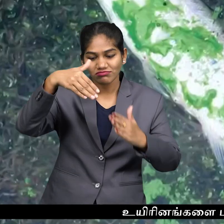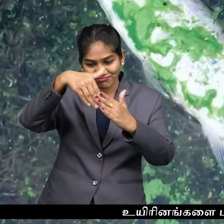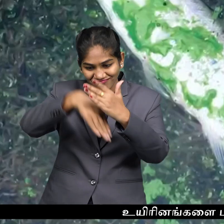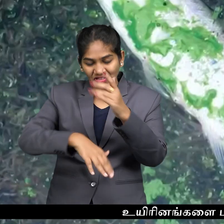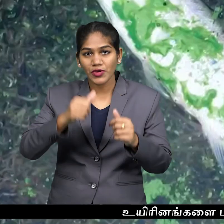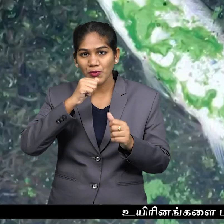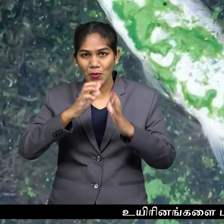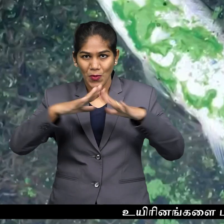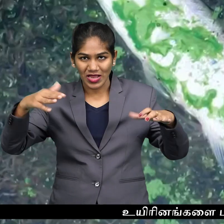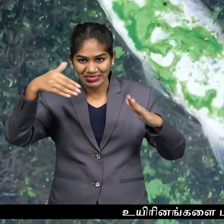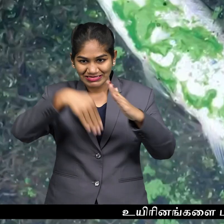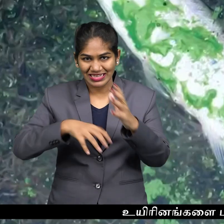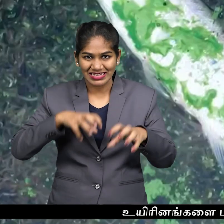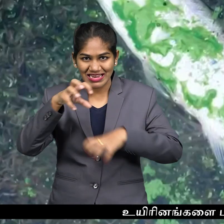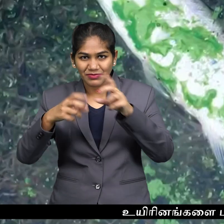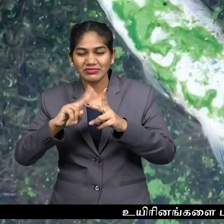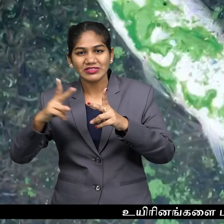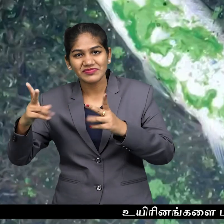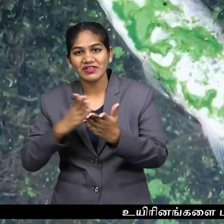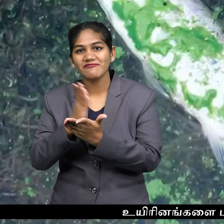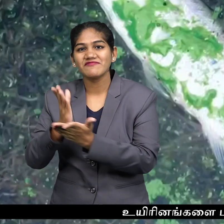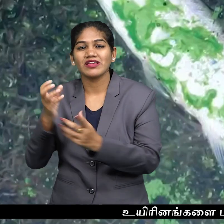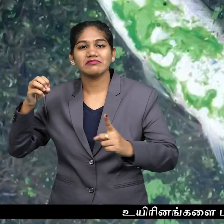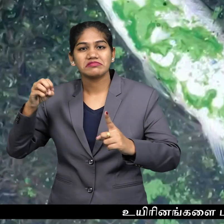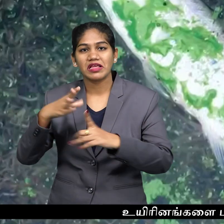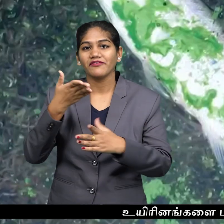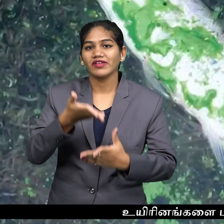உயிரினங்களை பல்வேறு வழிகளில் பாதிக்கலாம்.